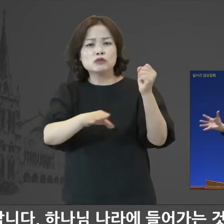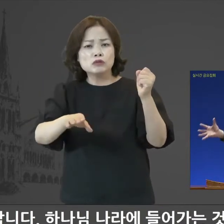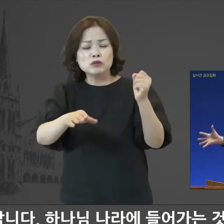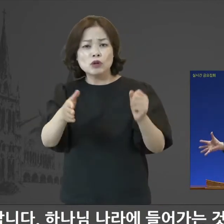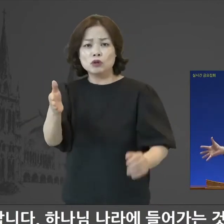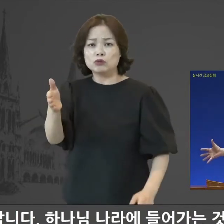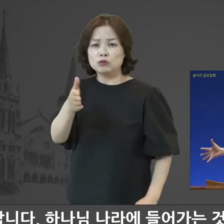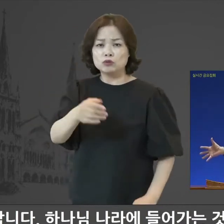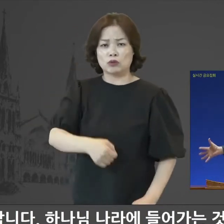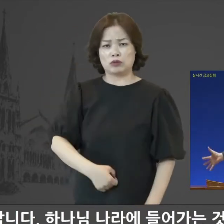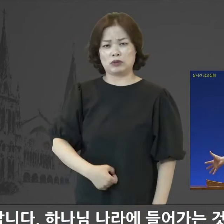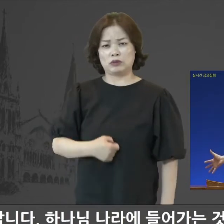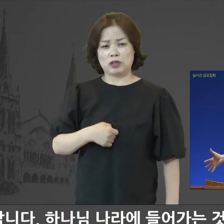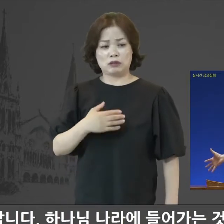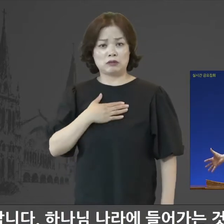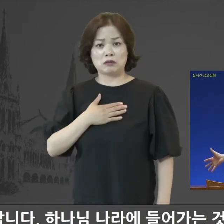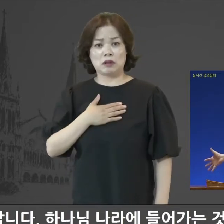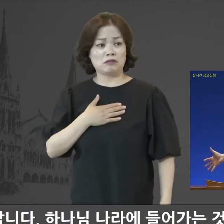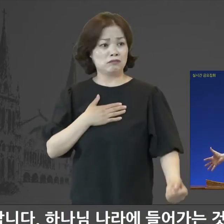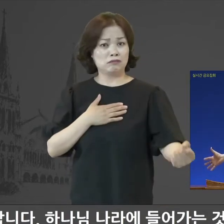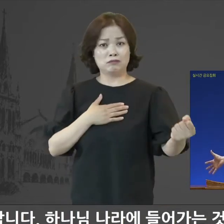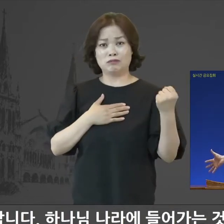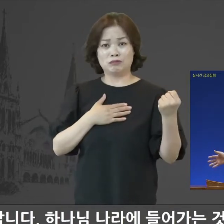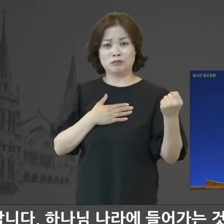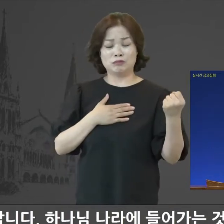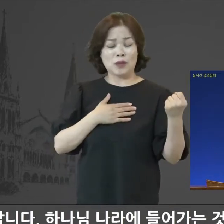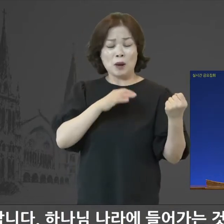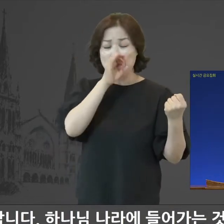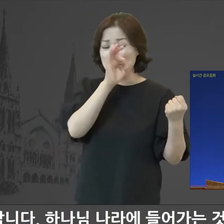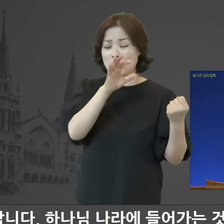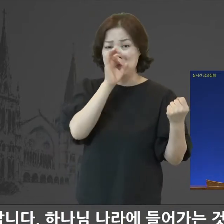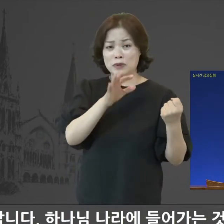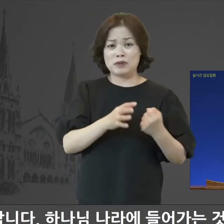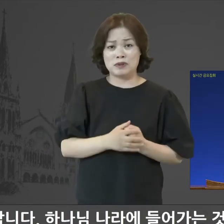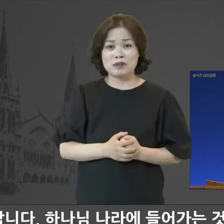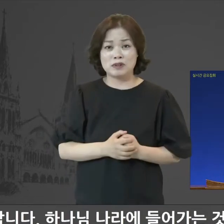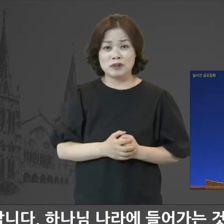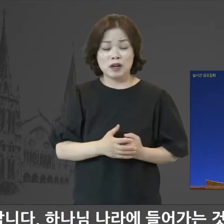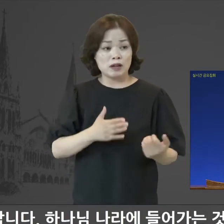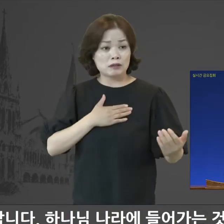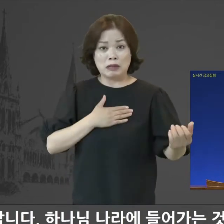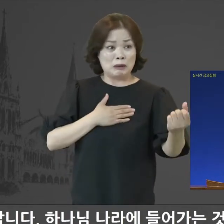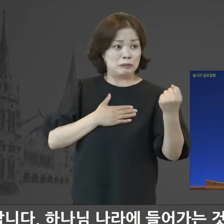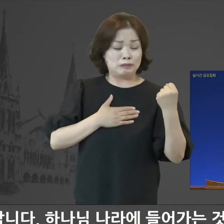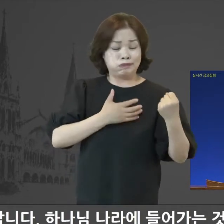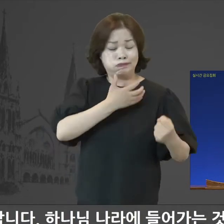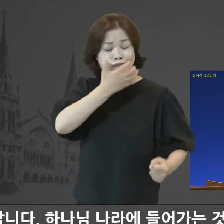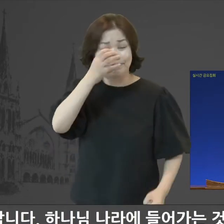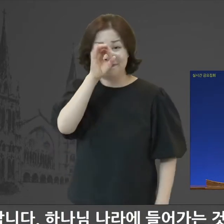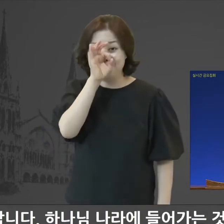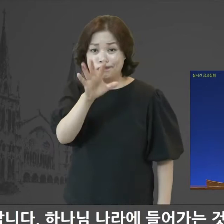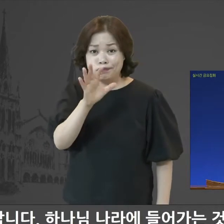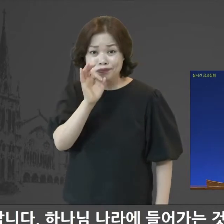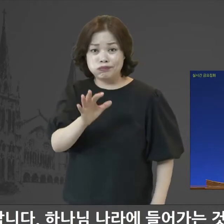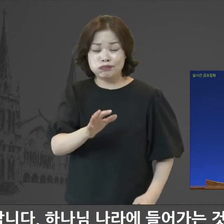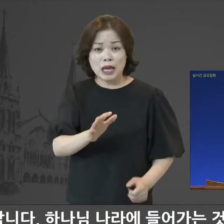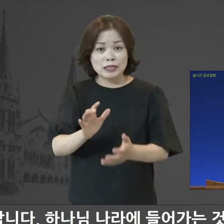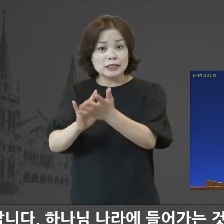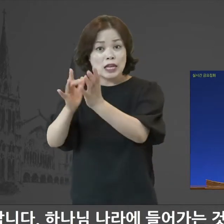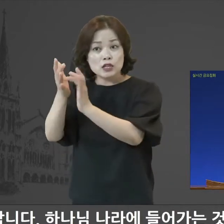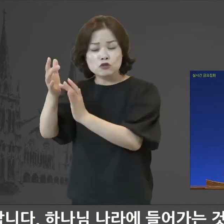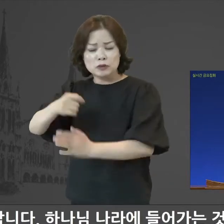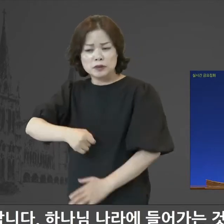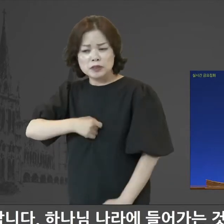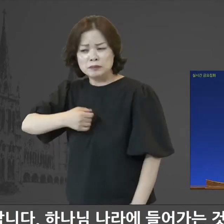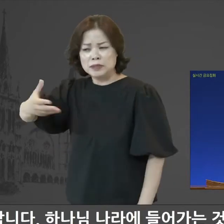정도 수준의 의는 내 힘으로는 만들 수가 없고, 내 힘으로는 생산할 수가 없고, 예수님의